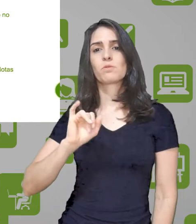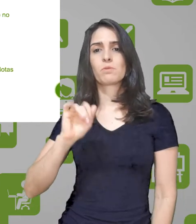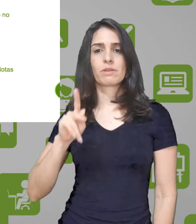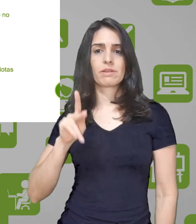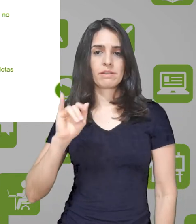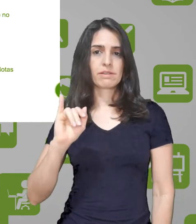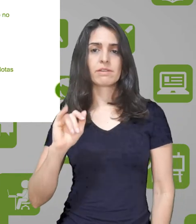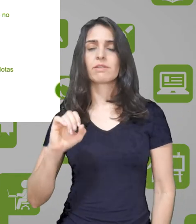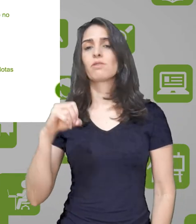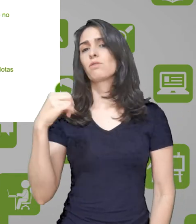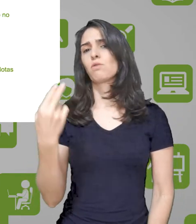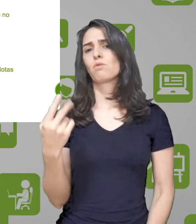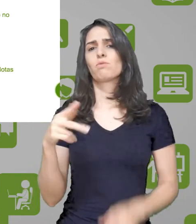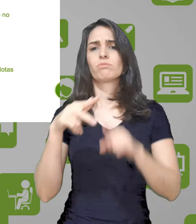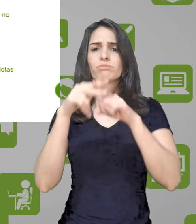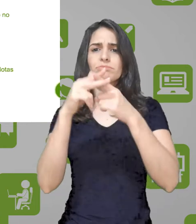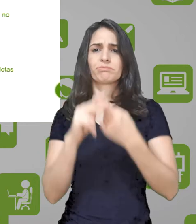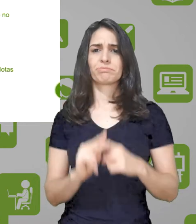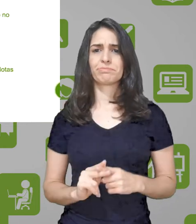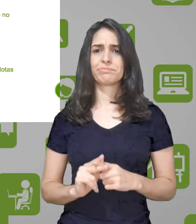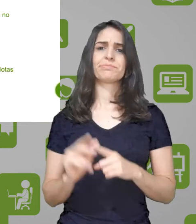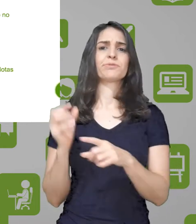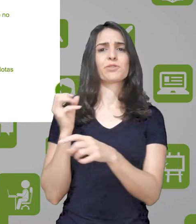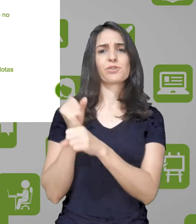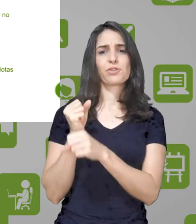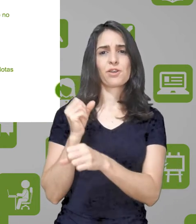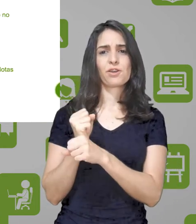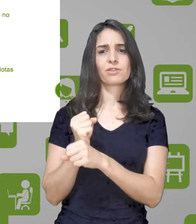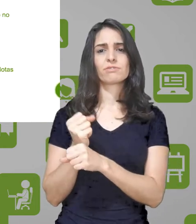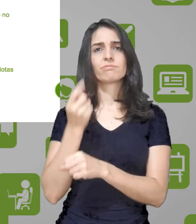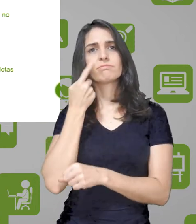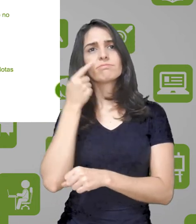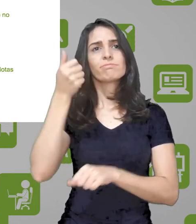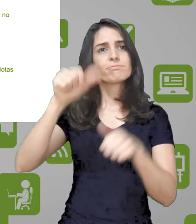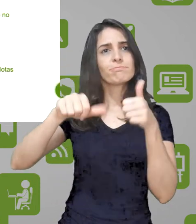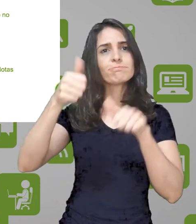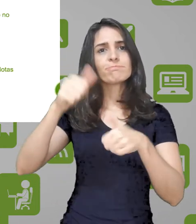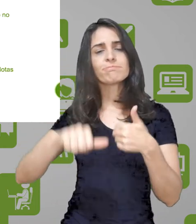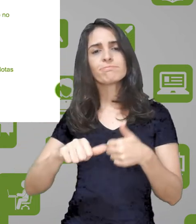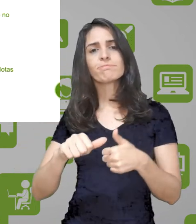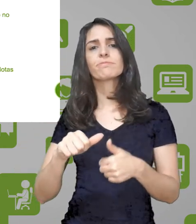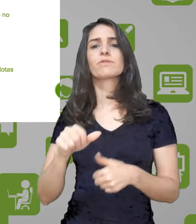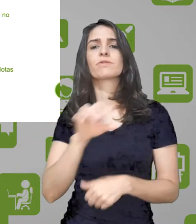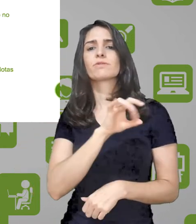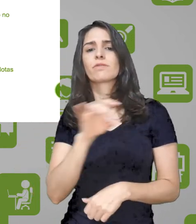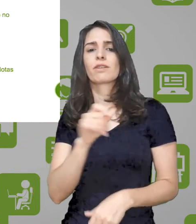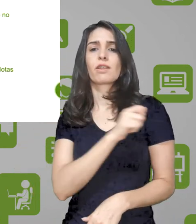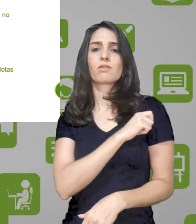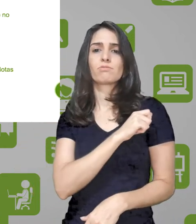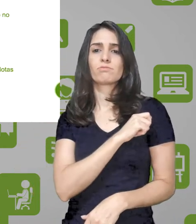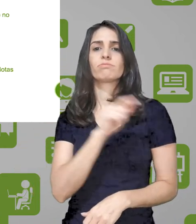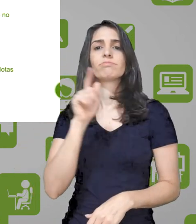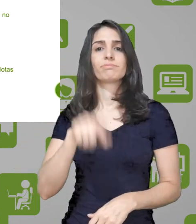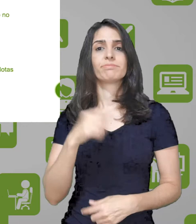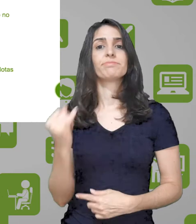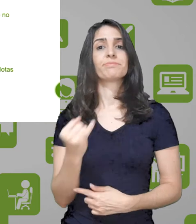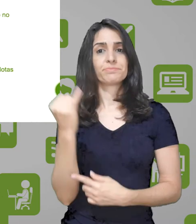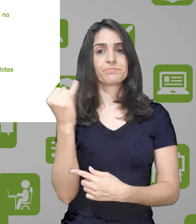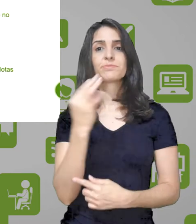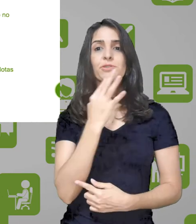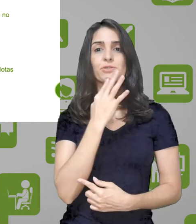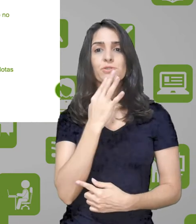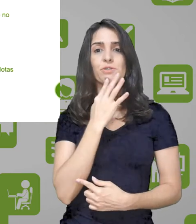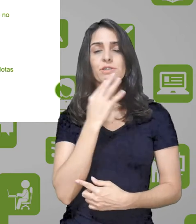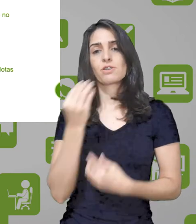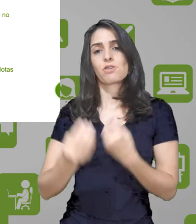exemplo a Week ou então para fazer algum ajuste de nota específico para algum aluno enfim